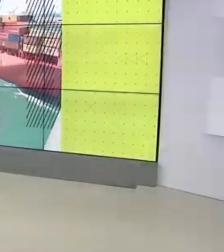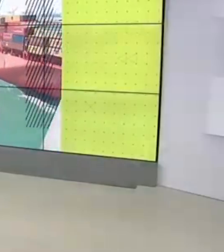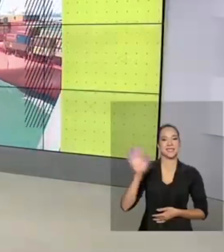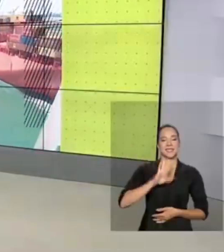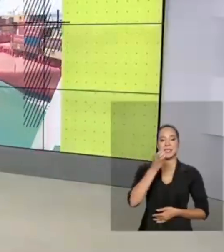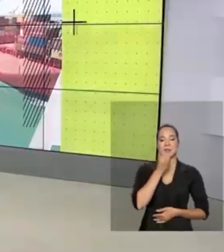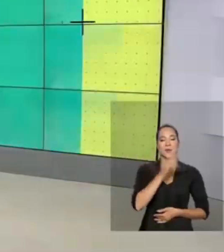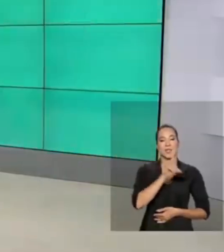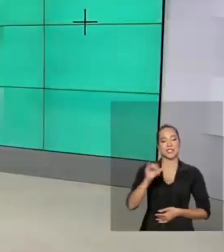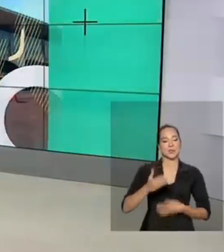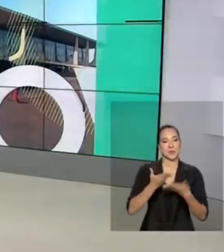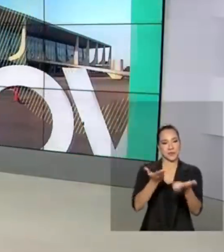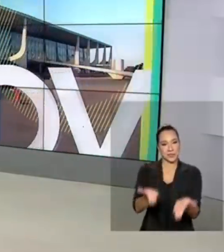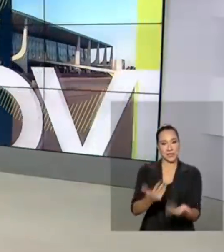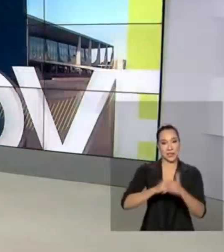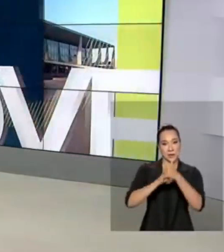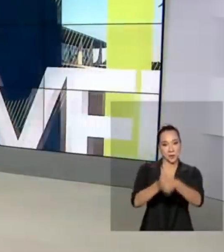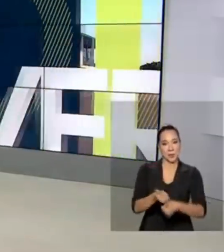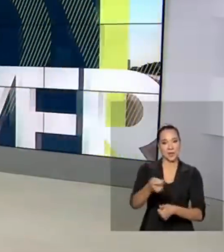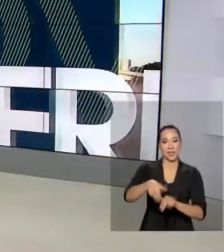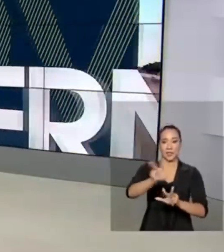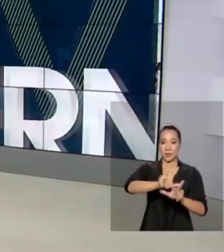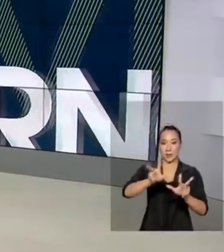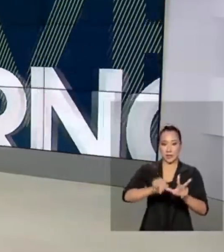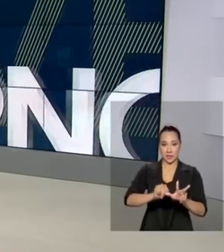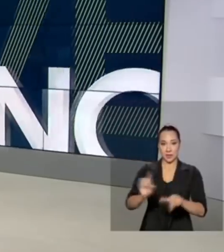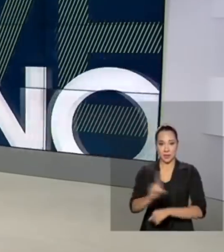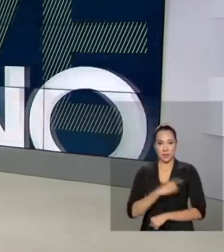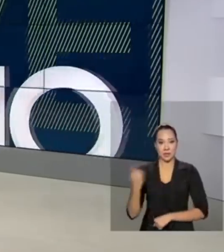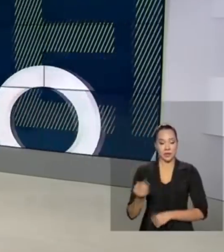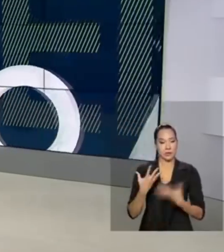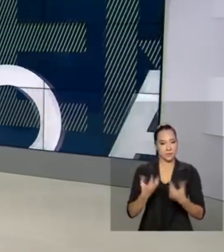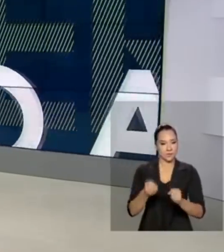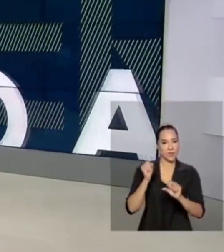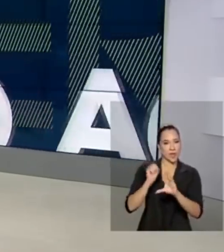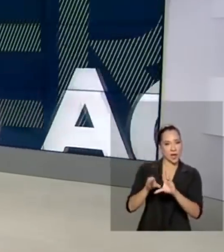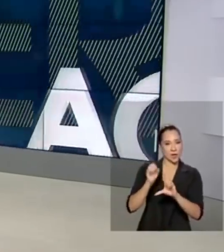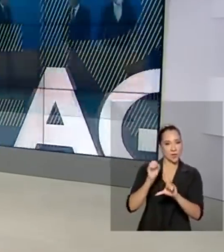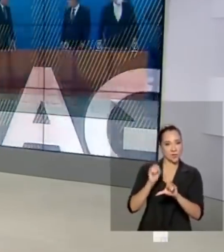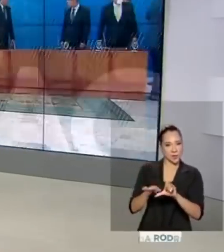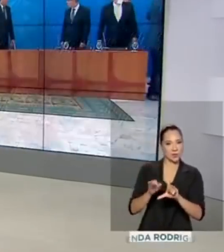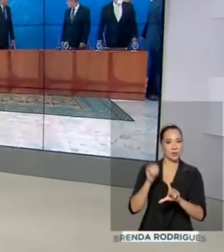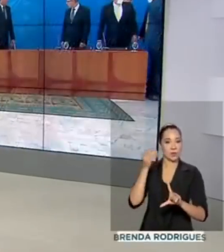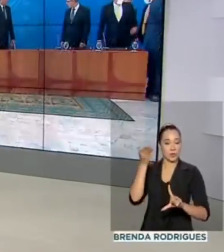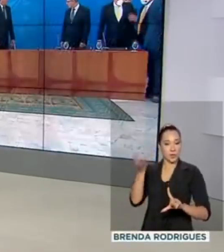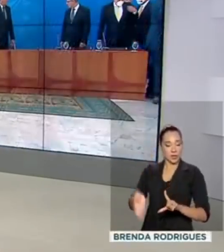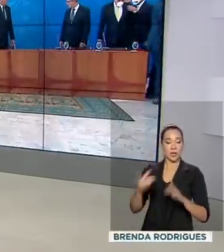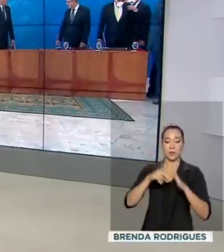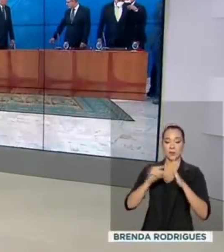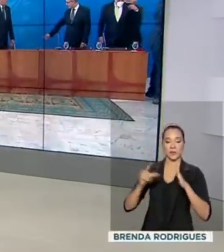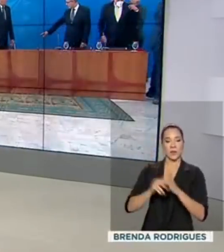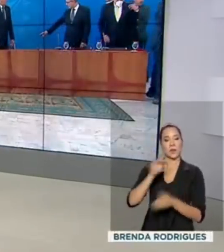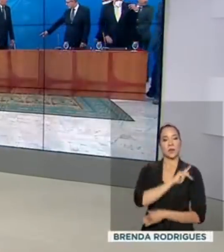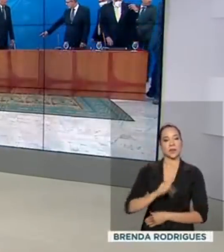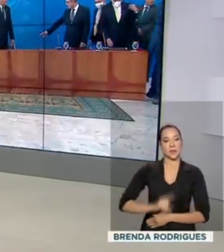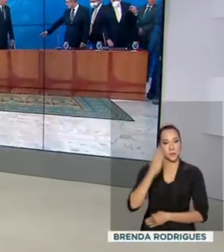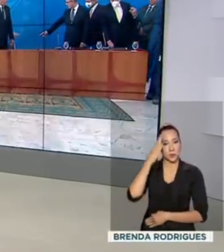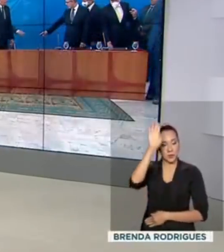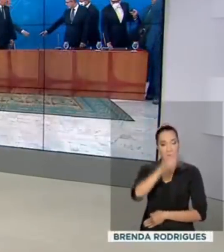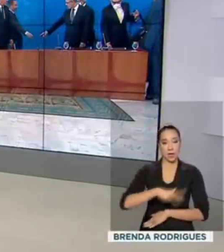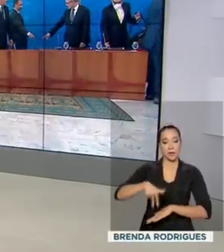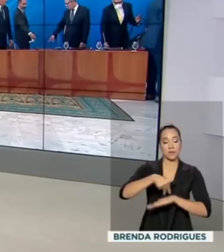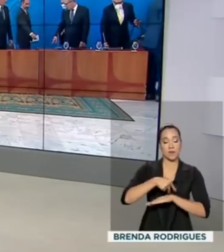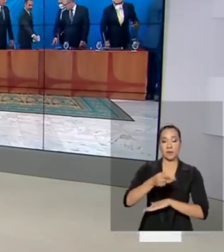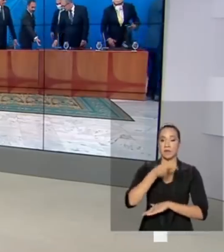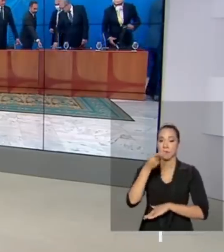Olá, bom dia para você que acompanha a TV Brasil. Nós vamos ao vivo ao Palácio do Planalto porque o presidente Jair Bolsonaro vai falar com a